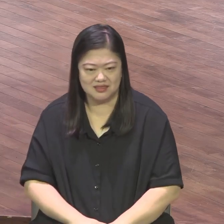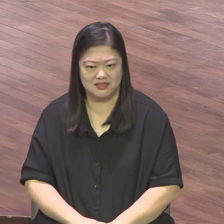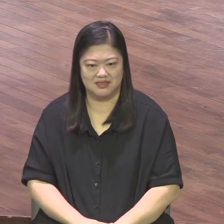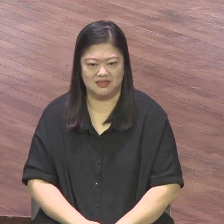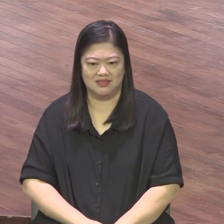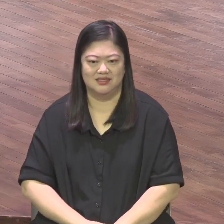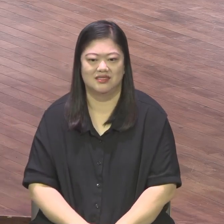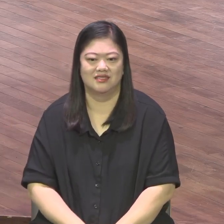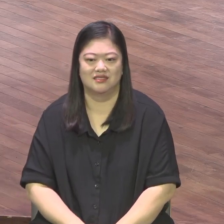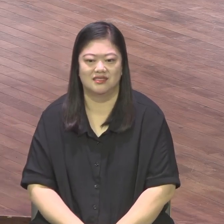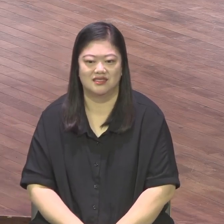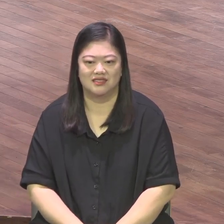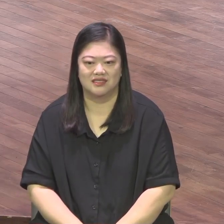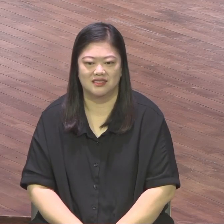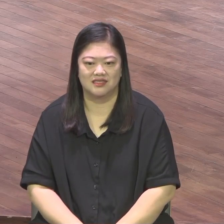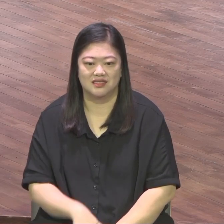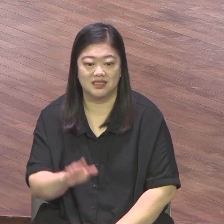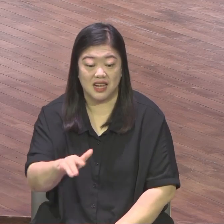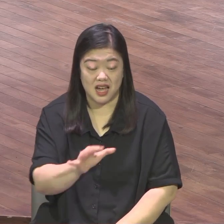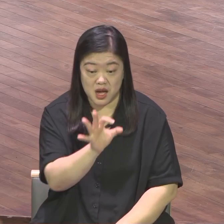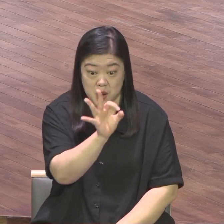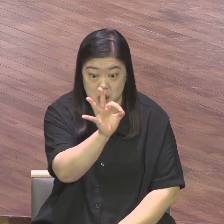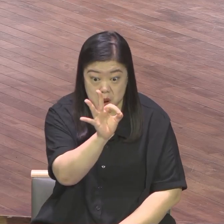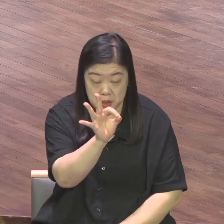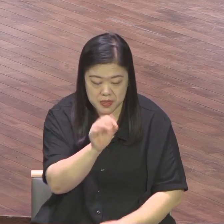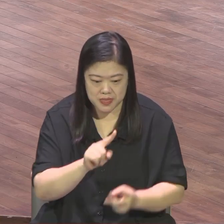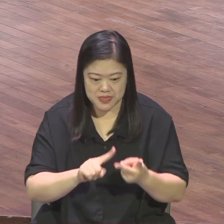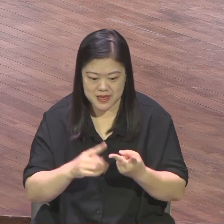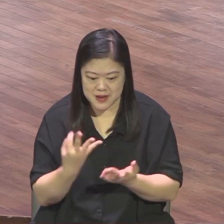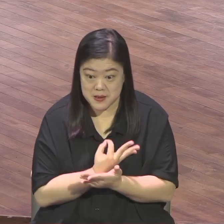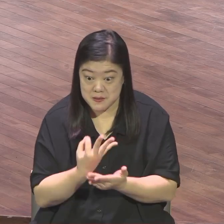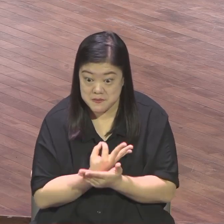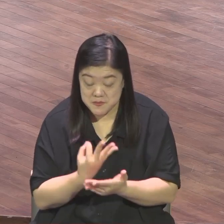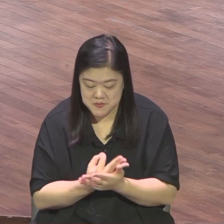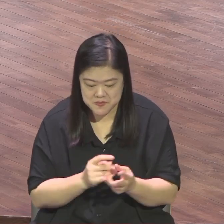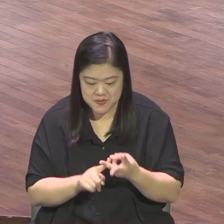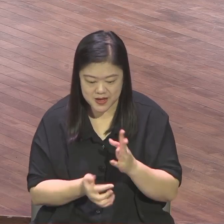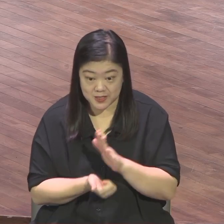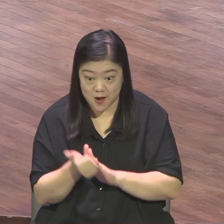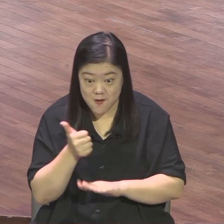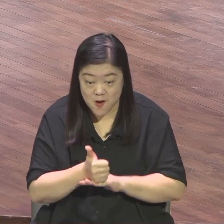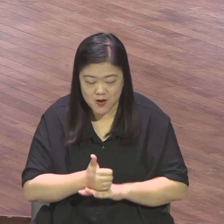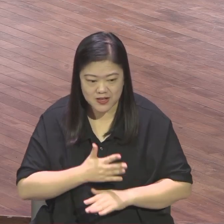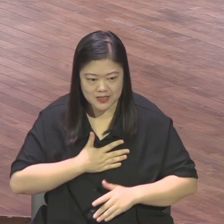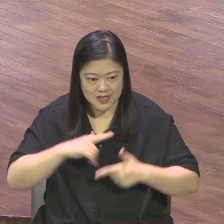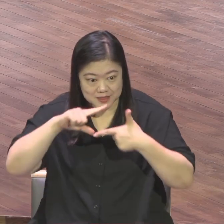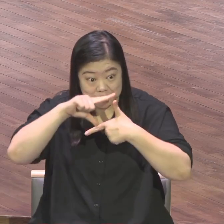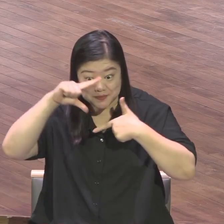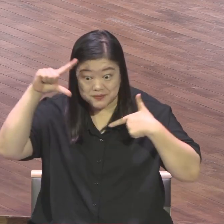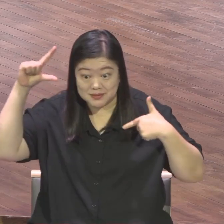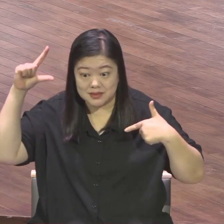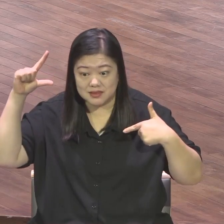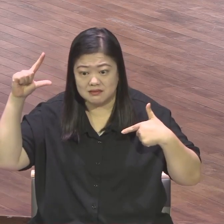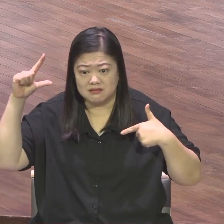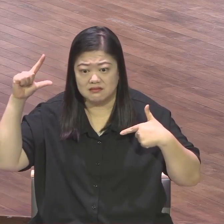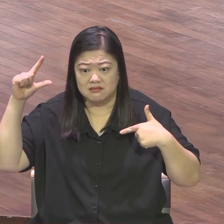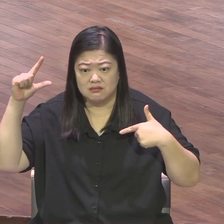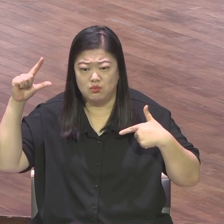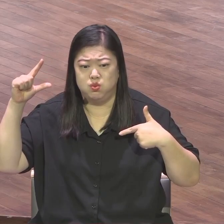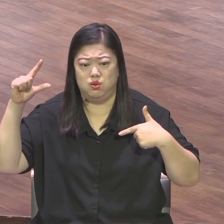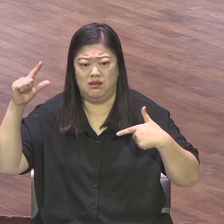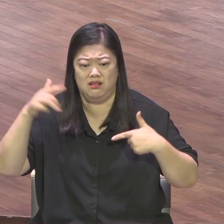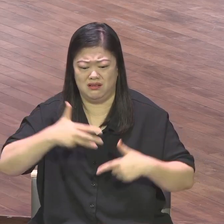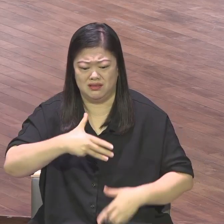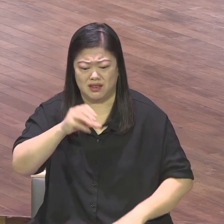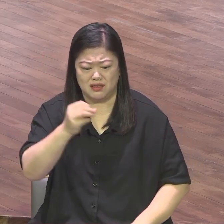자기 중심, 물질 중심, 세상 성공 중심. 내 이름을 나타내자. 이런 일에